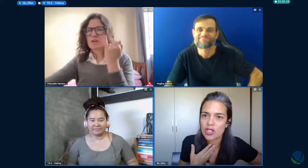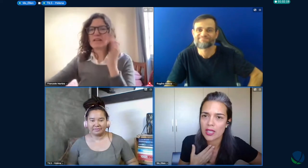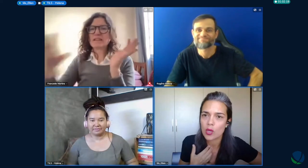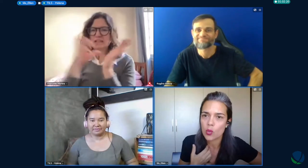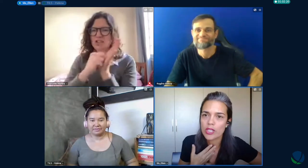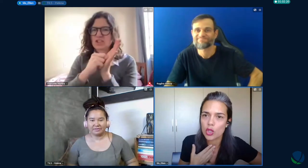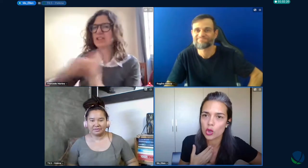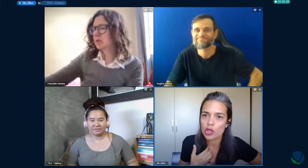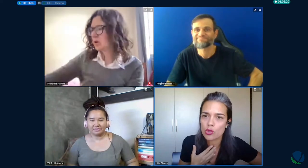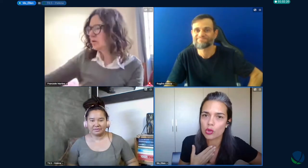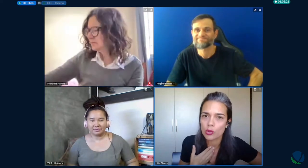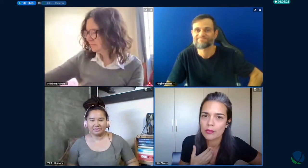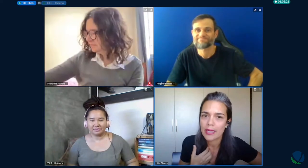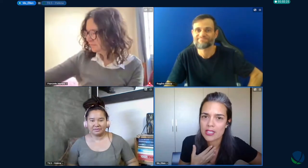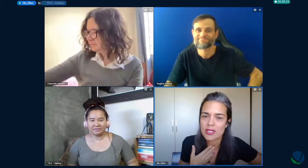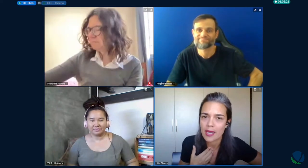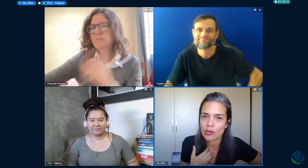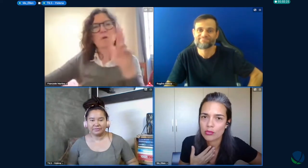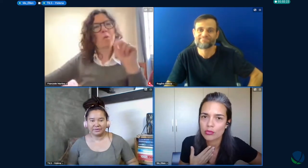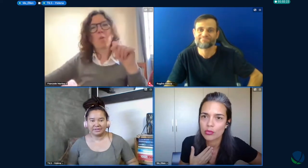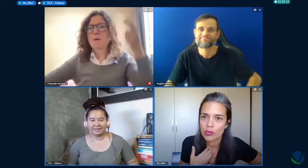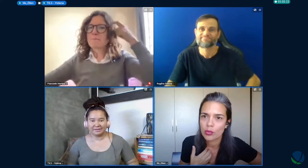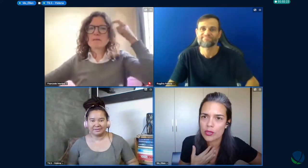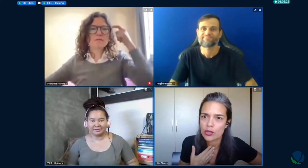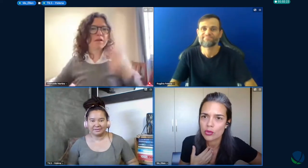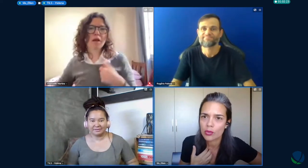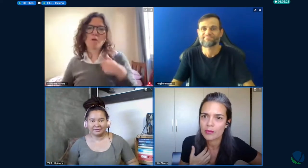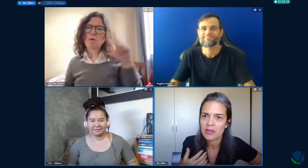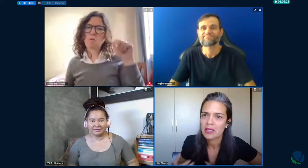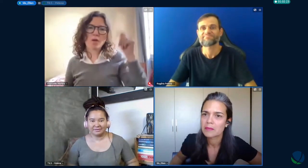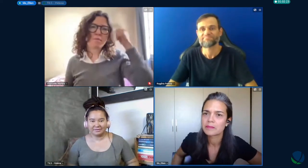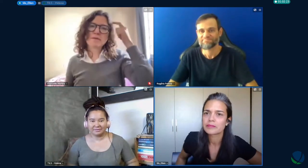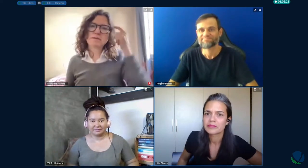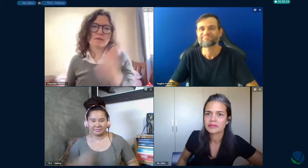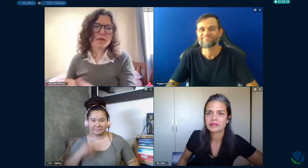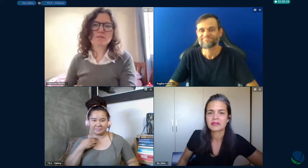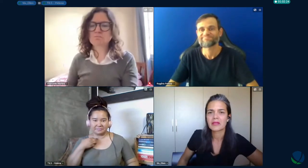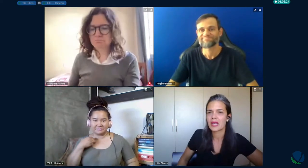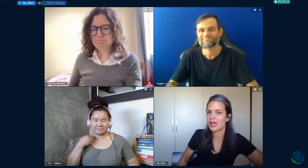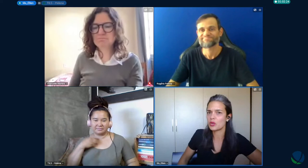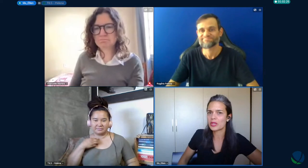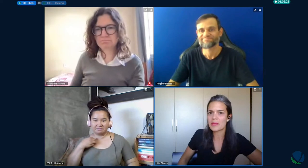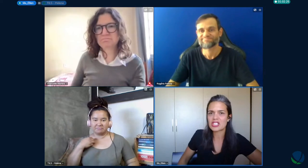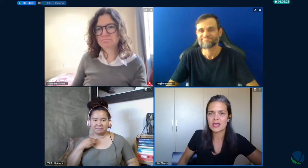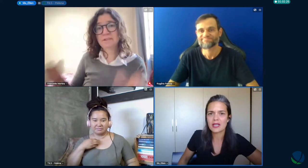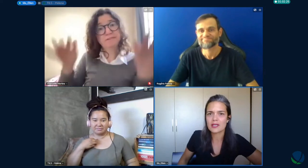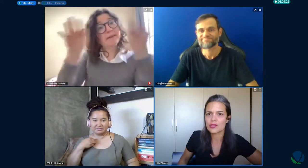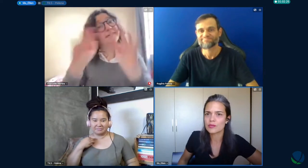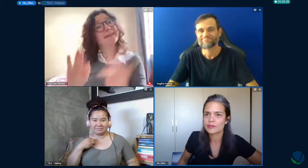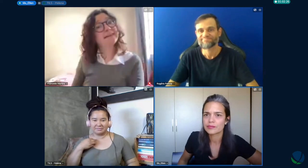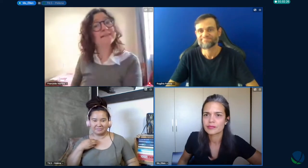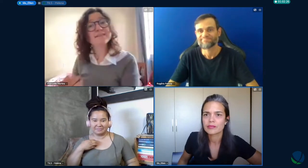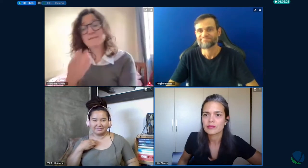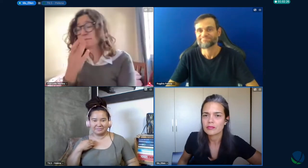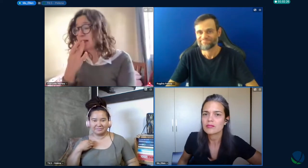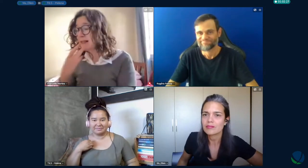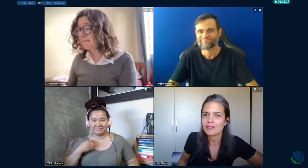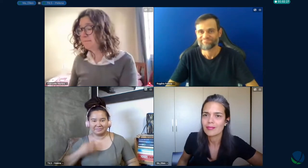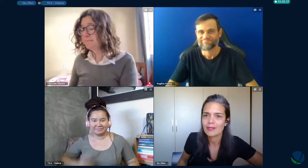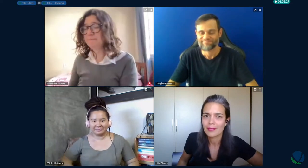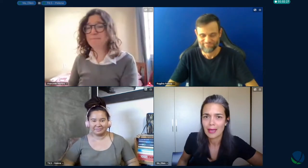Em Brasília só tem um instrutor surdo registrado. Foi. Um instrutor. Eu nunca imaginaria isso.